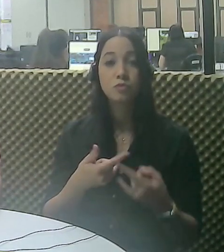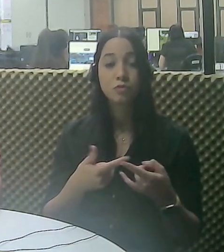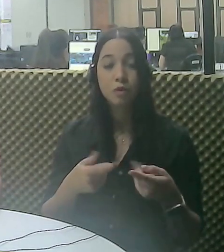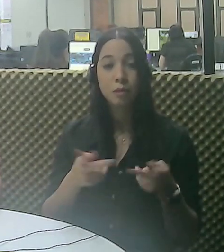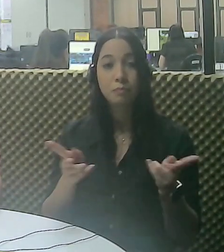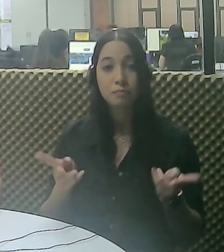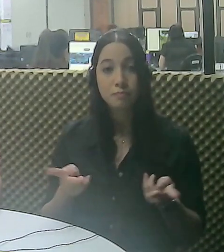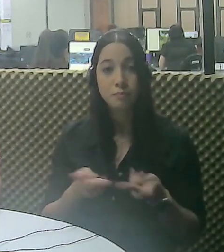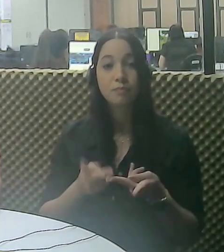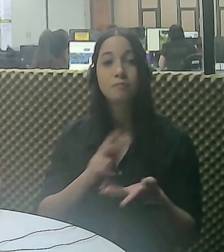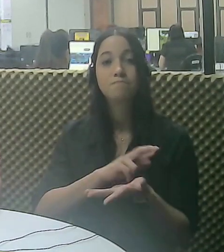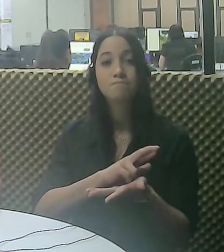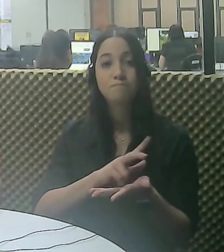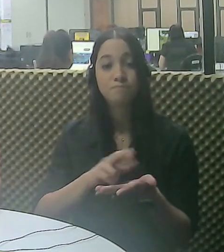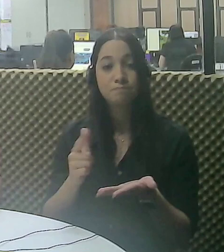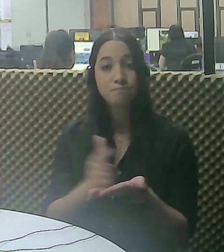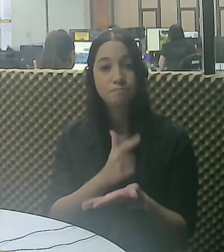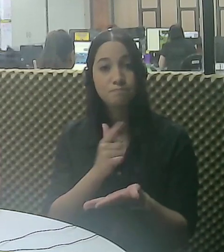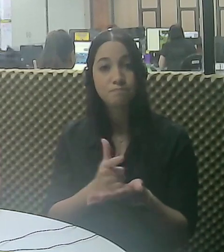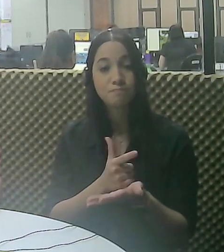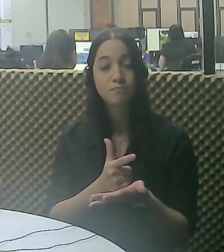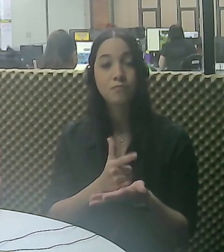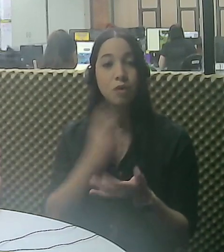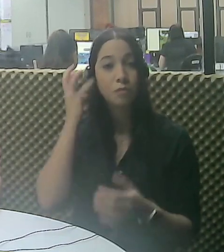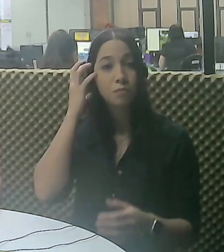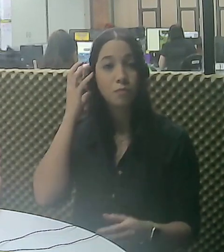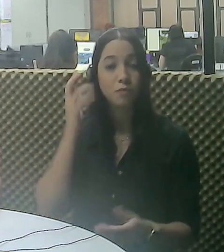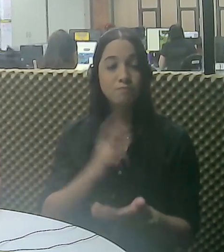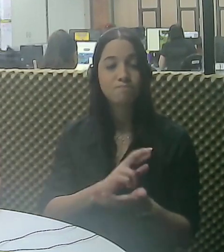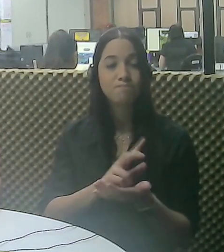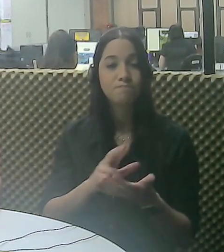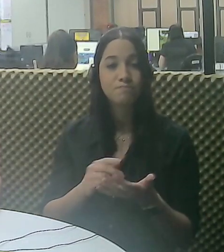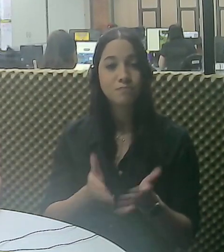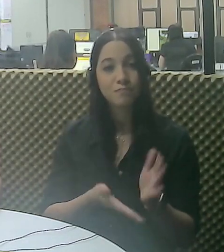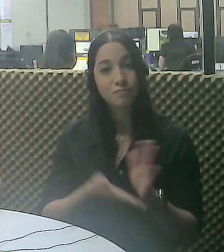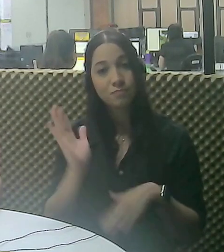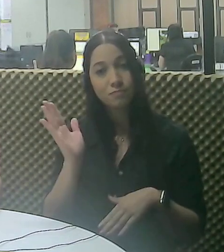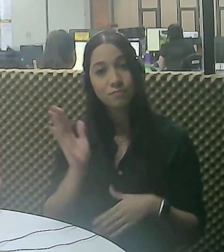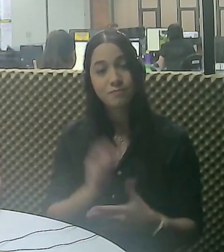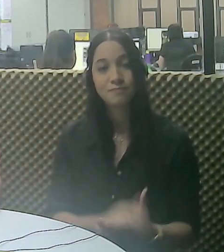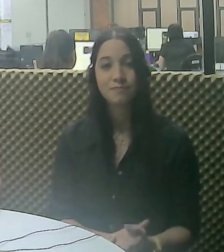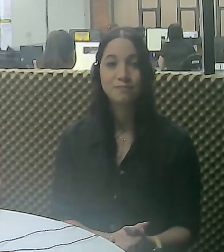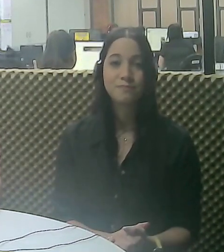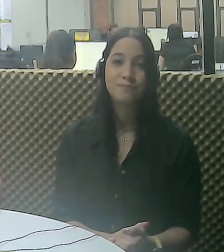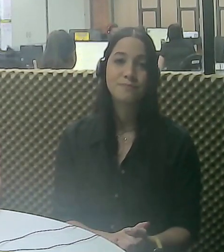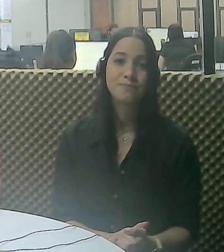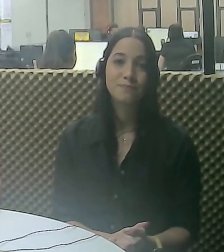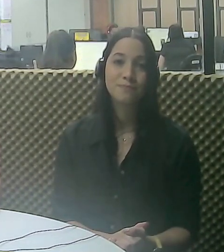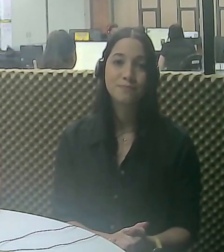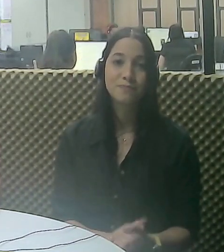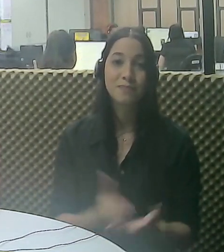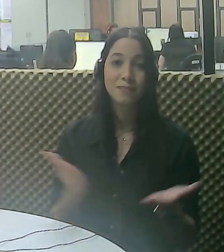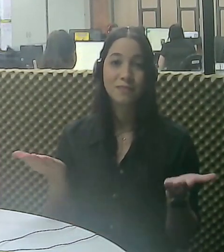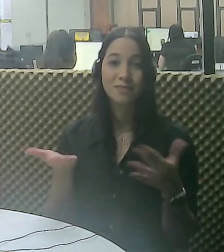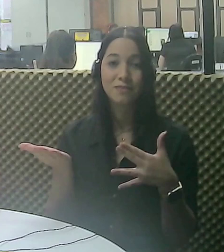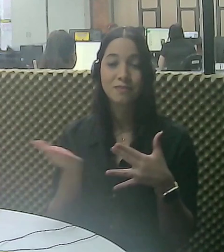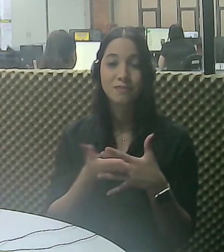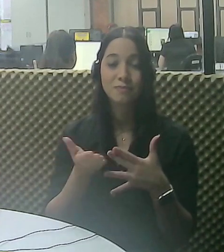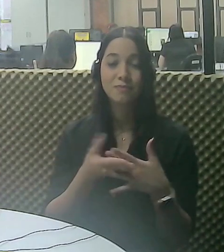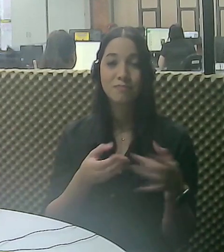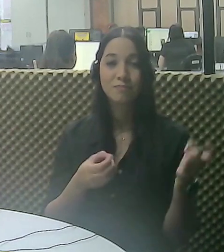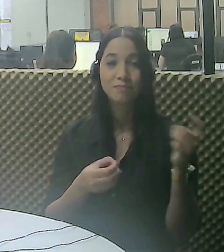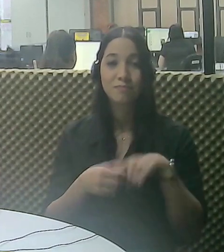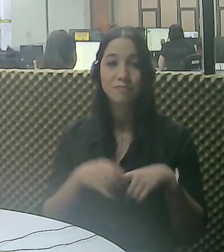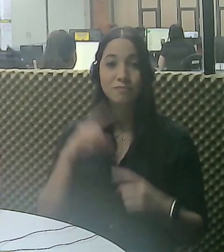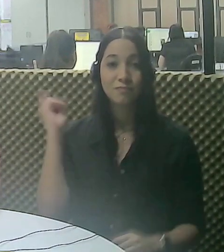louças, pratarias, livros, vinil e muito mais. Participe! Agora vamos para um rápido intervalo e